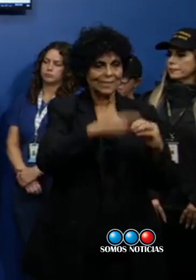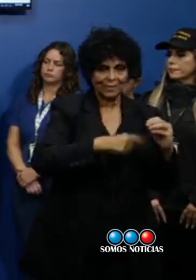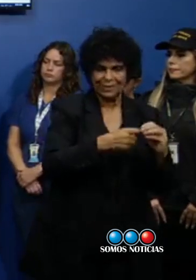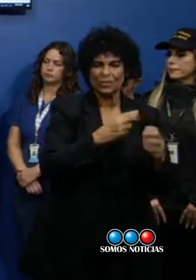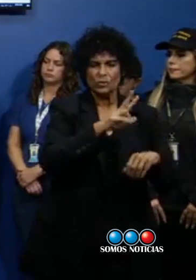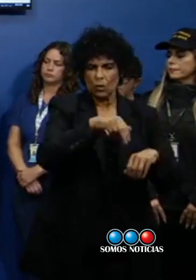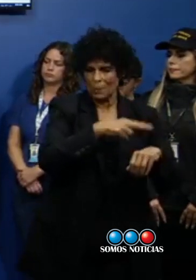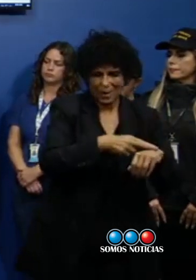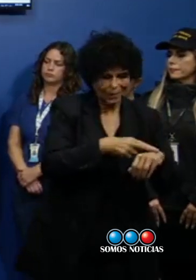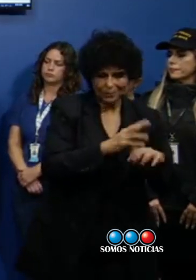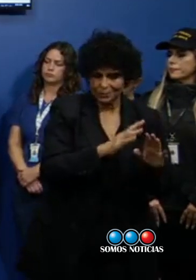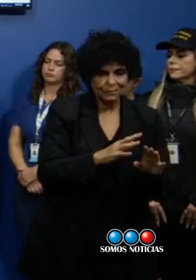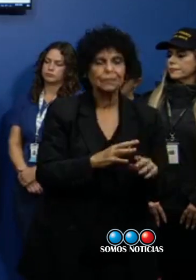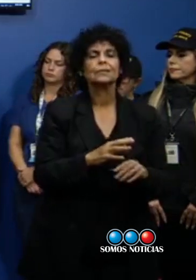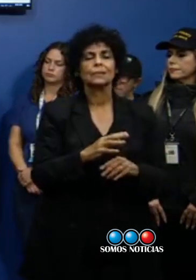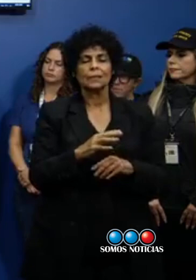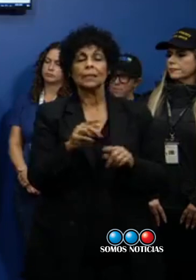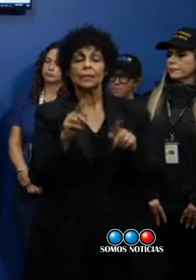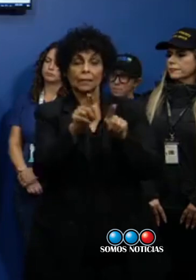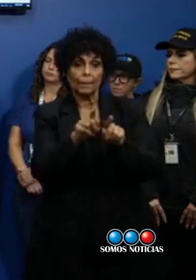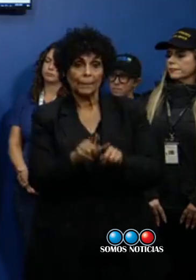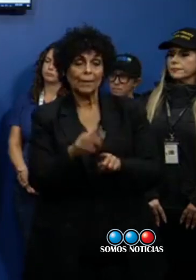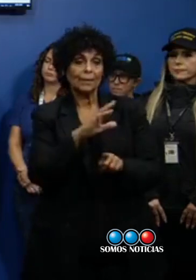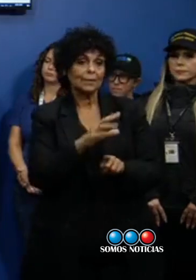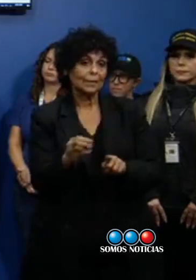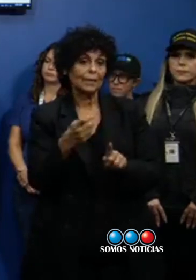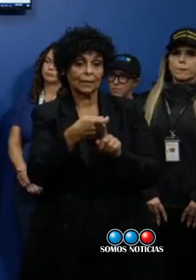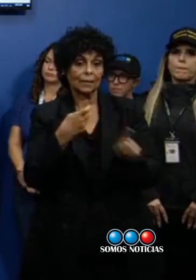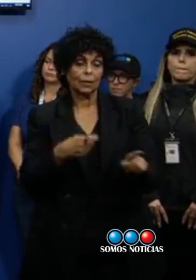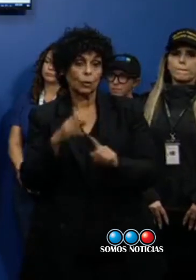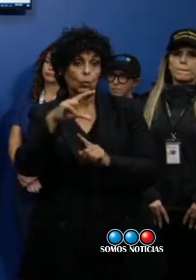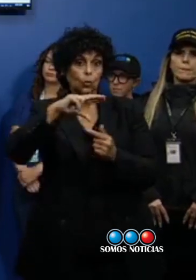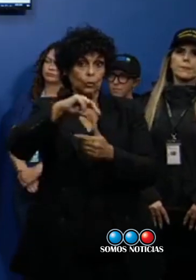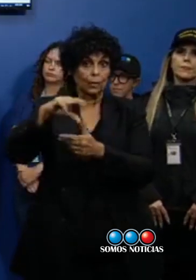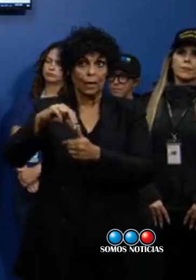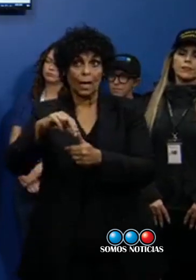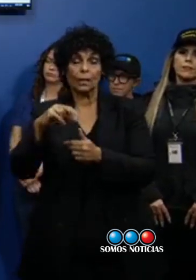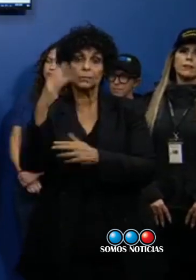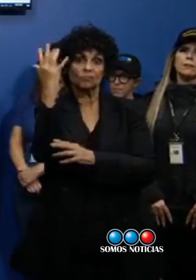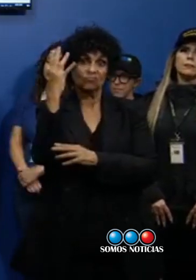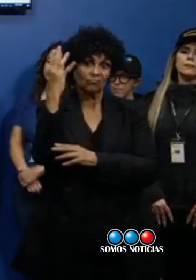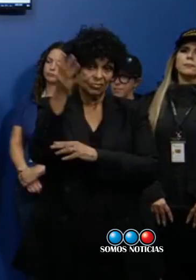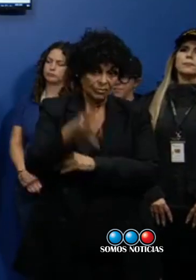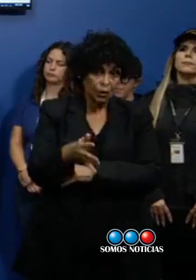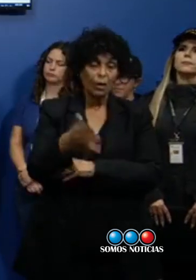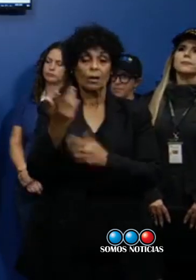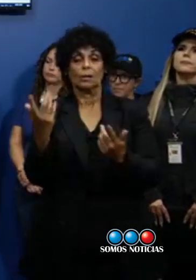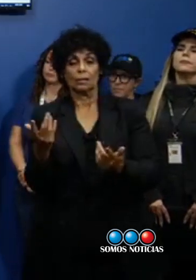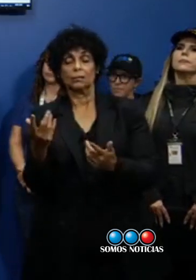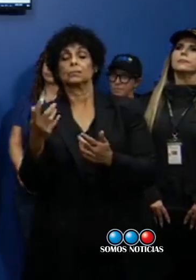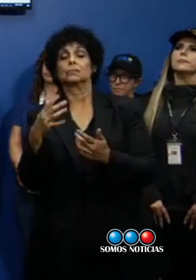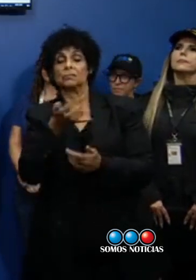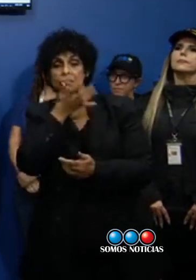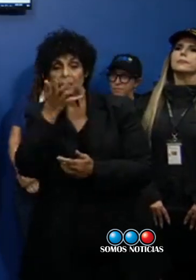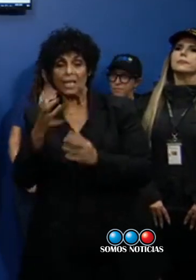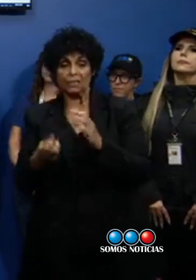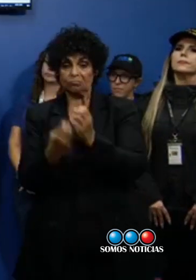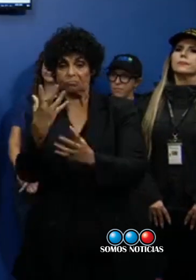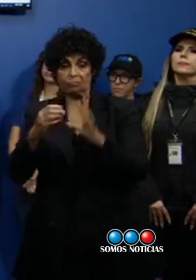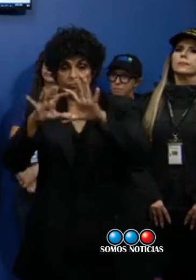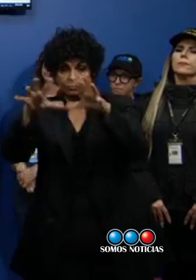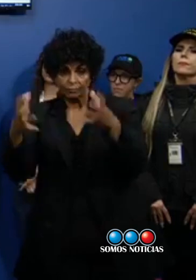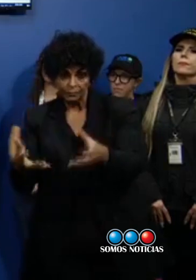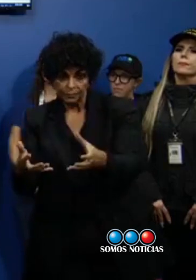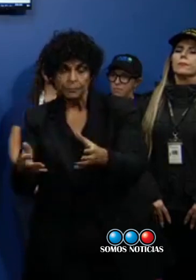incluirá la recogida de escombros de Los Huracanes para los escombros del huracán el condado Está abriendo un lugar en particular de